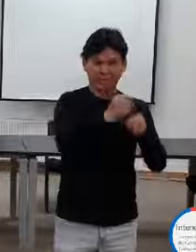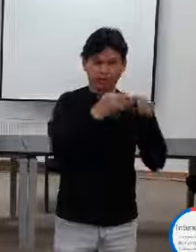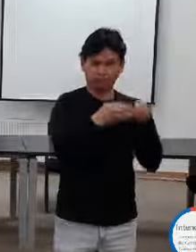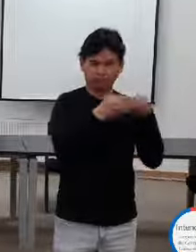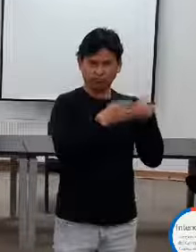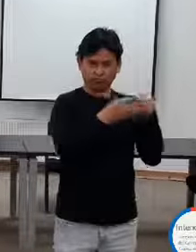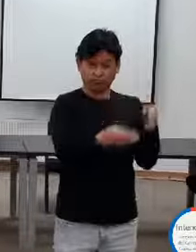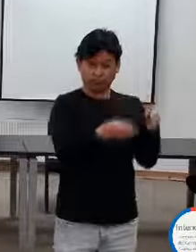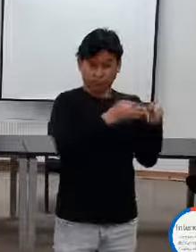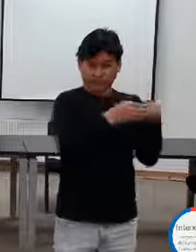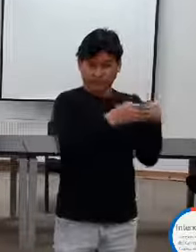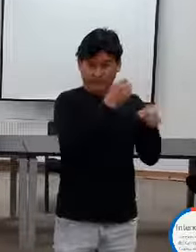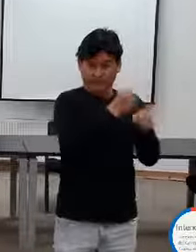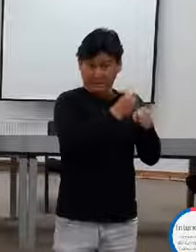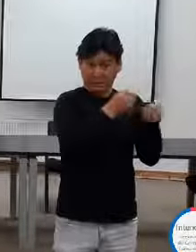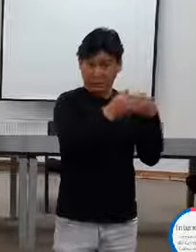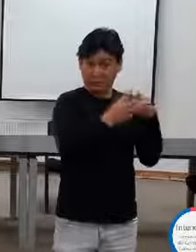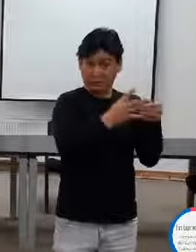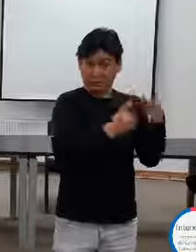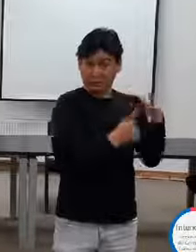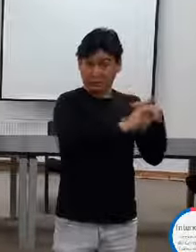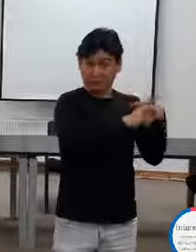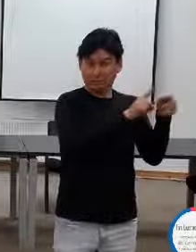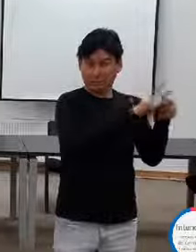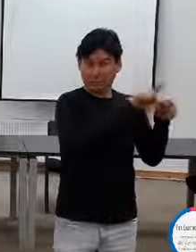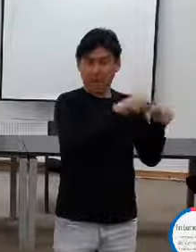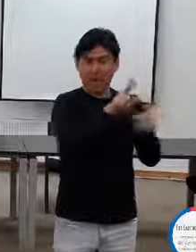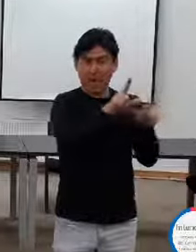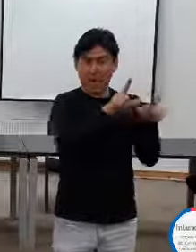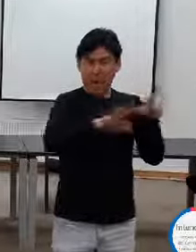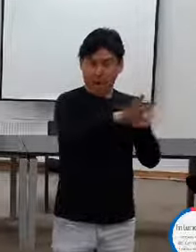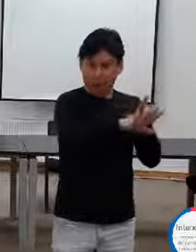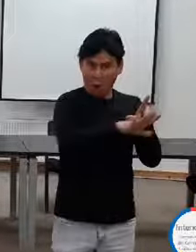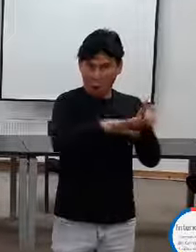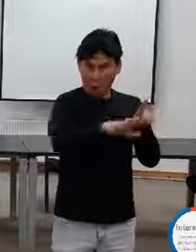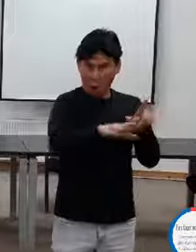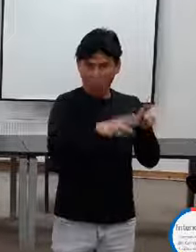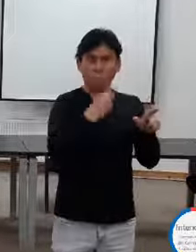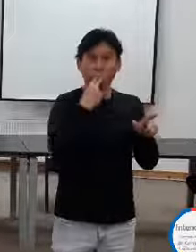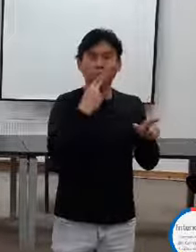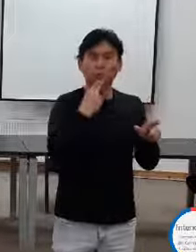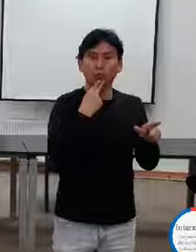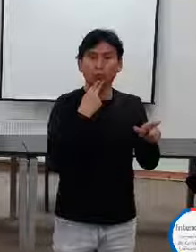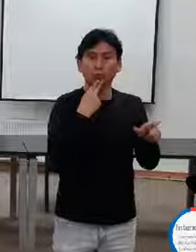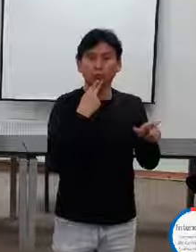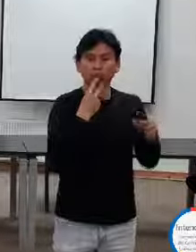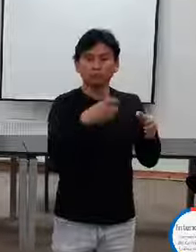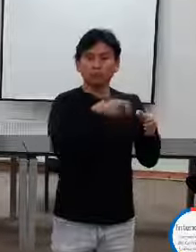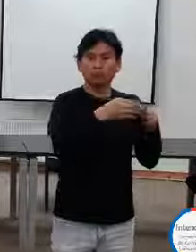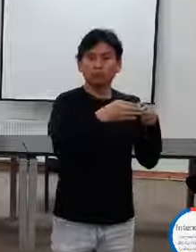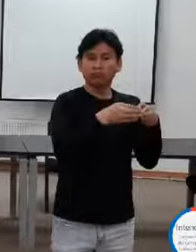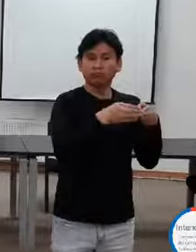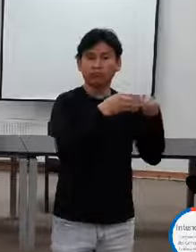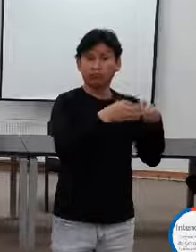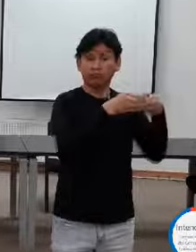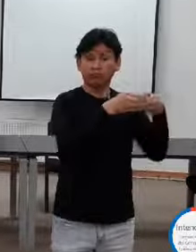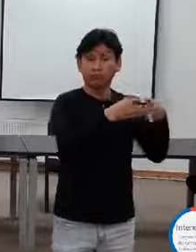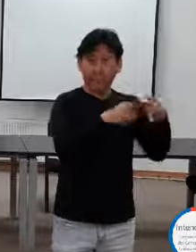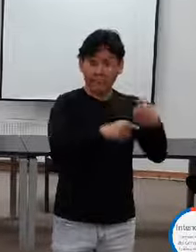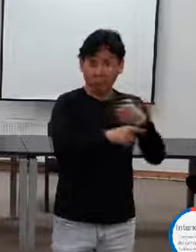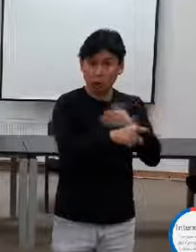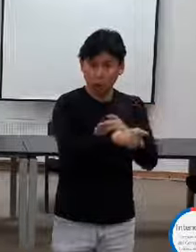embarcación procedente de la región de los lagos de Puerto Mon y que al haber